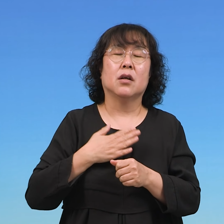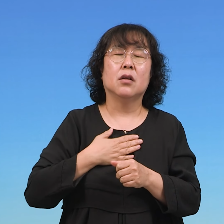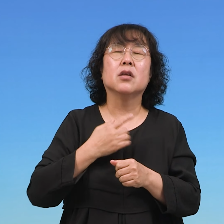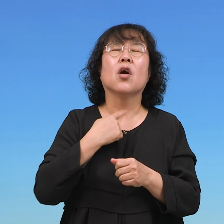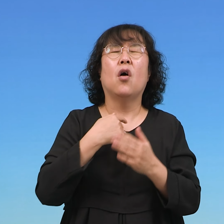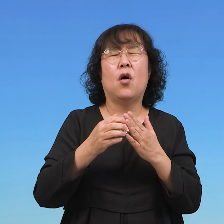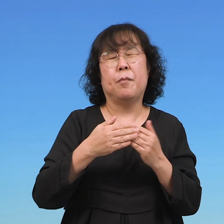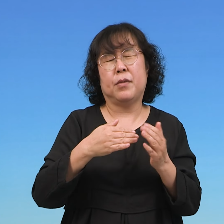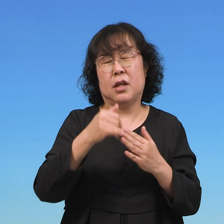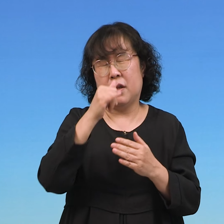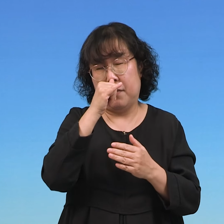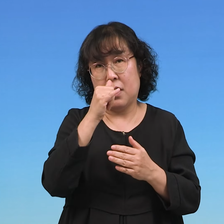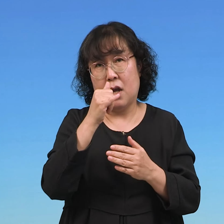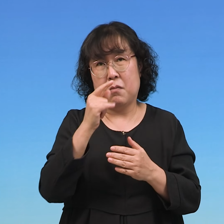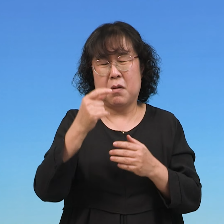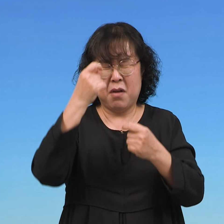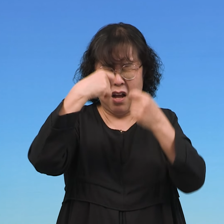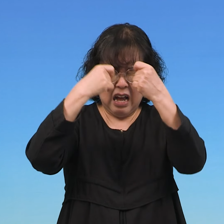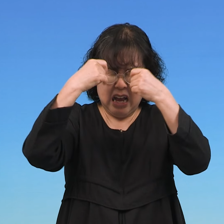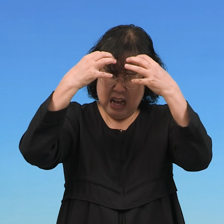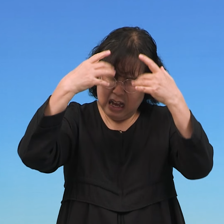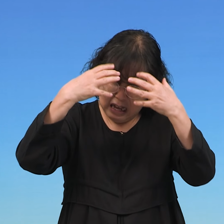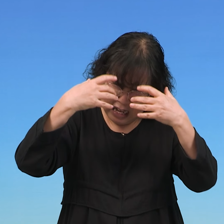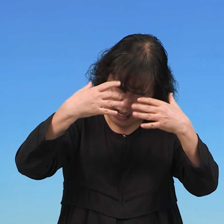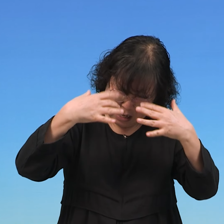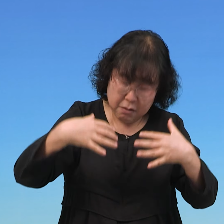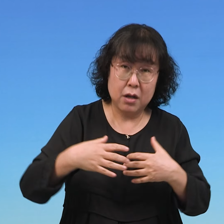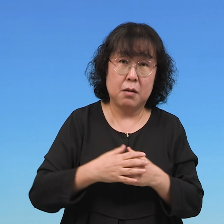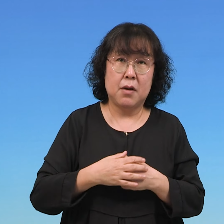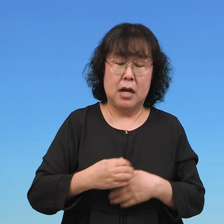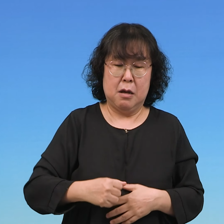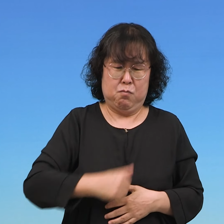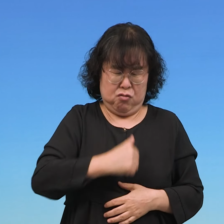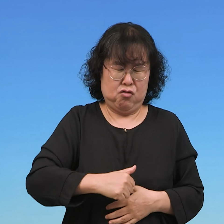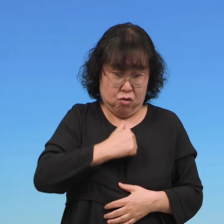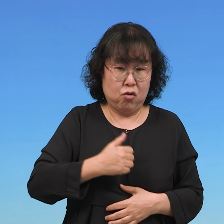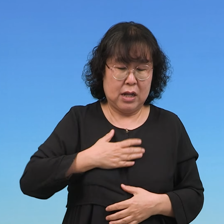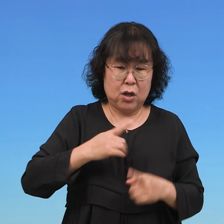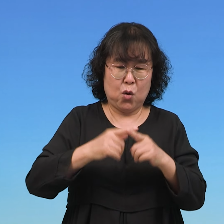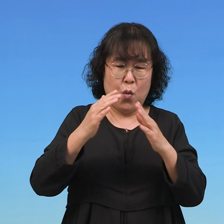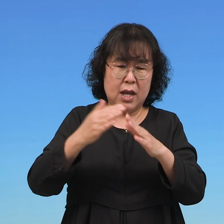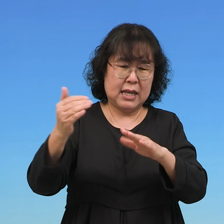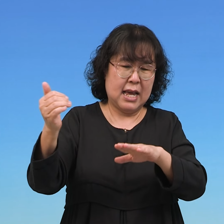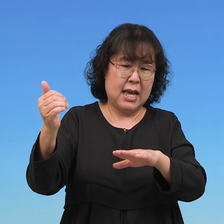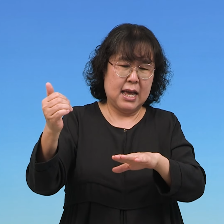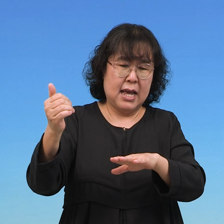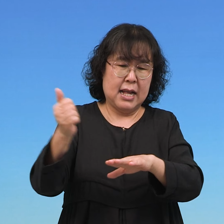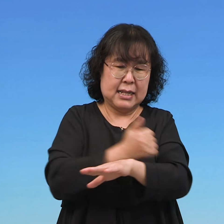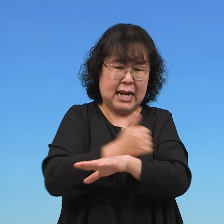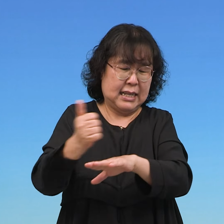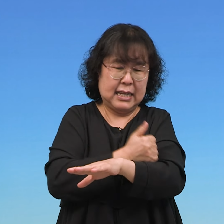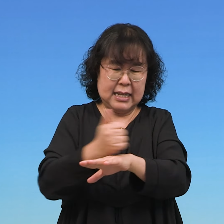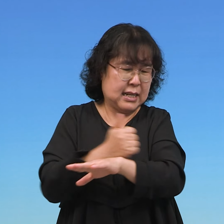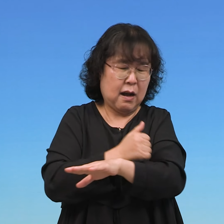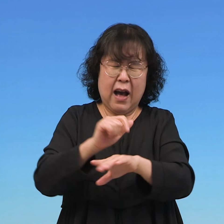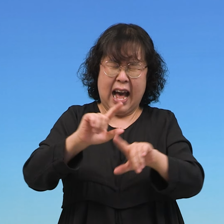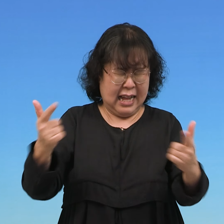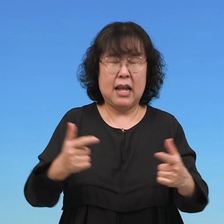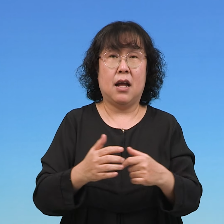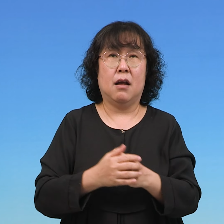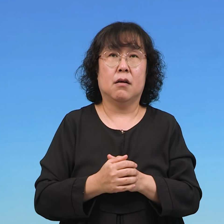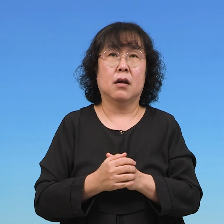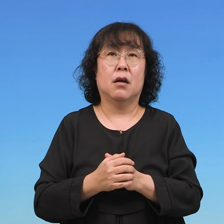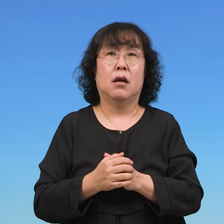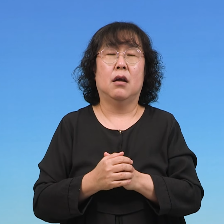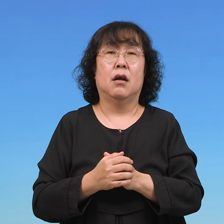짓을 제가 했어요. 그러면서 막 엉엉 울면서 막 분노에 막, 그래서 교회 떠날 거라고, 그 있지도 않은 하나님 내가 왜